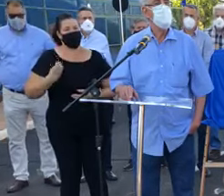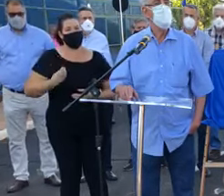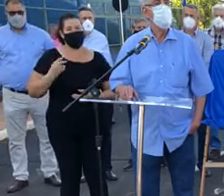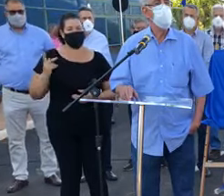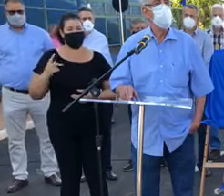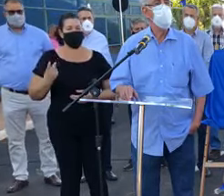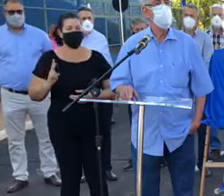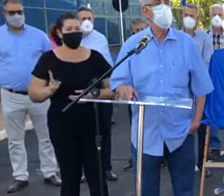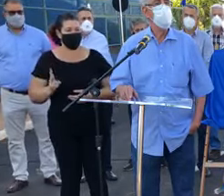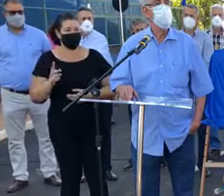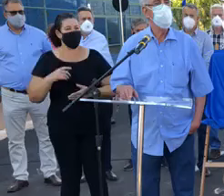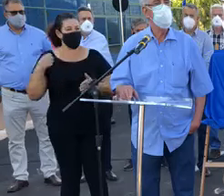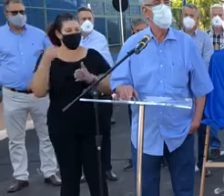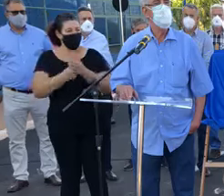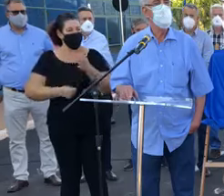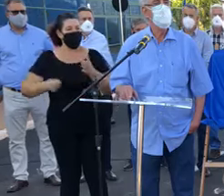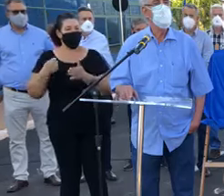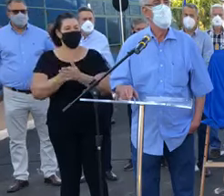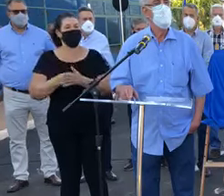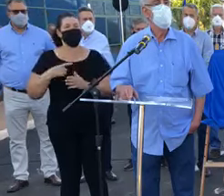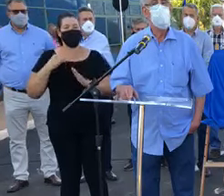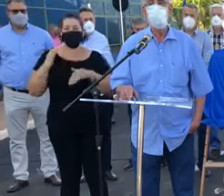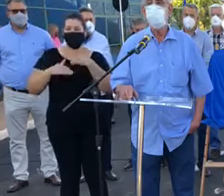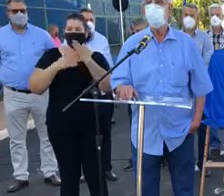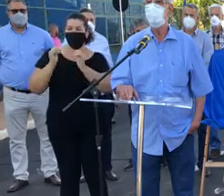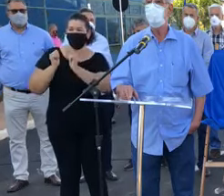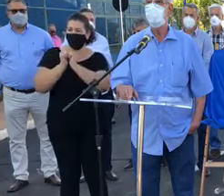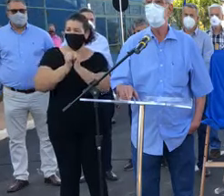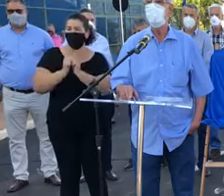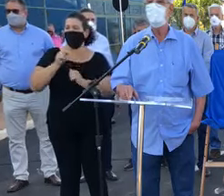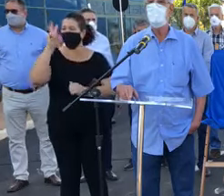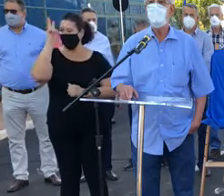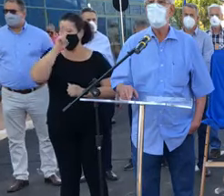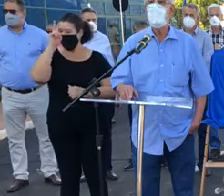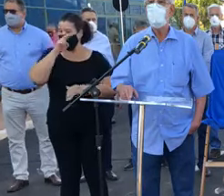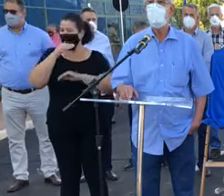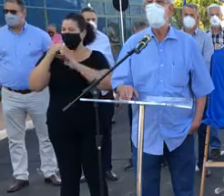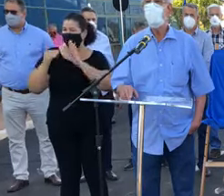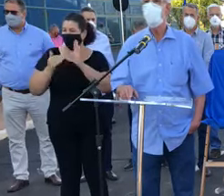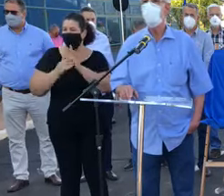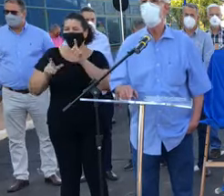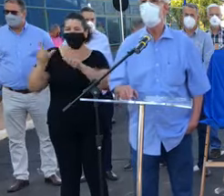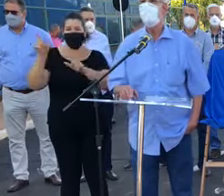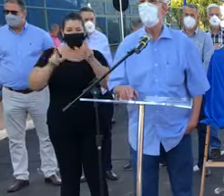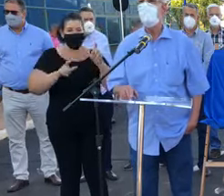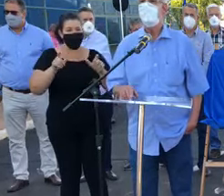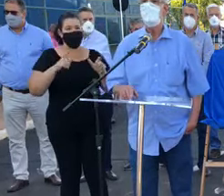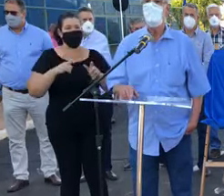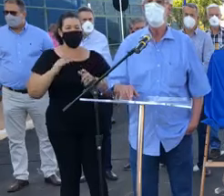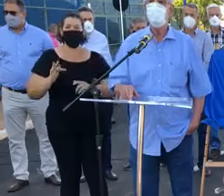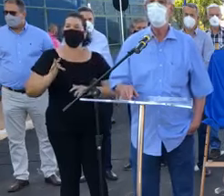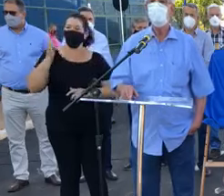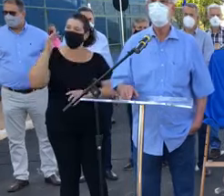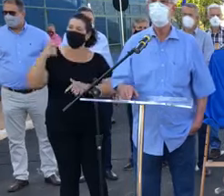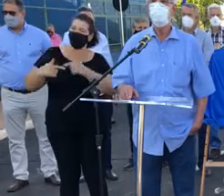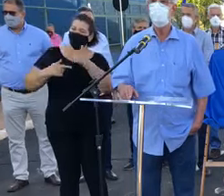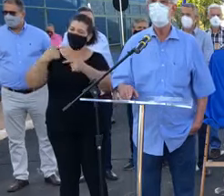dele, de luta, visão e companheirismo, na lembrança de todos os cidadãos e das próximas